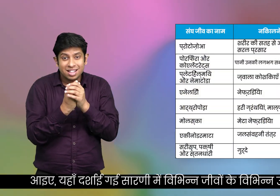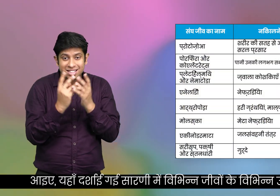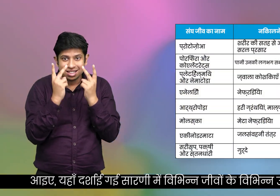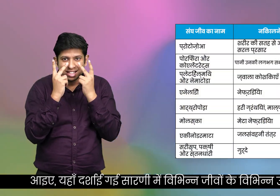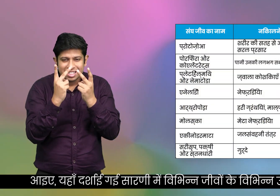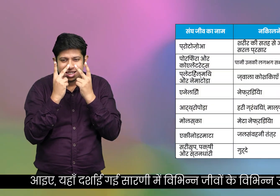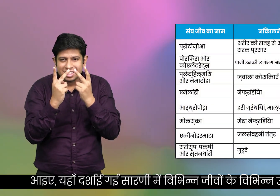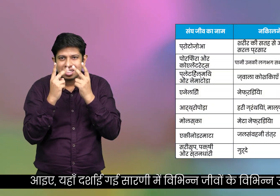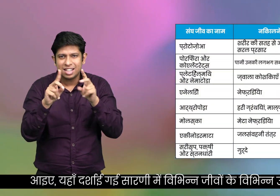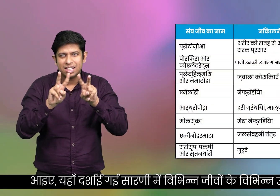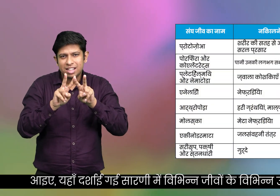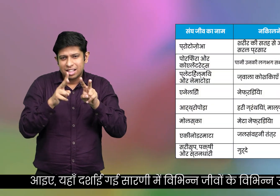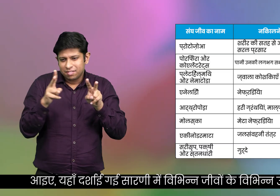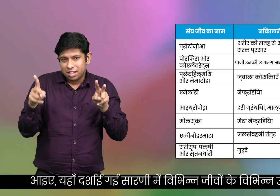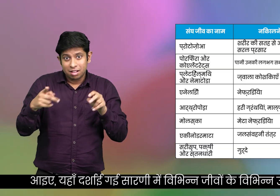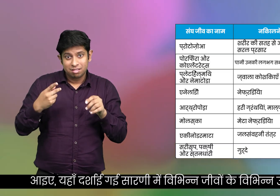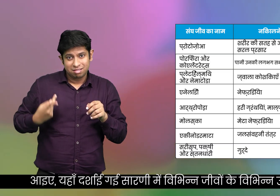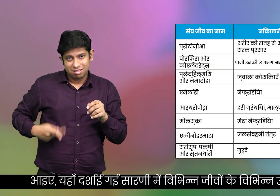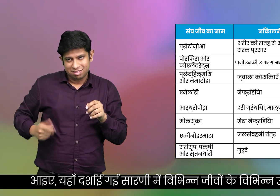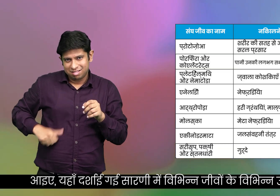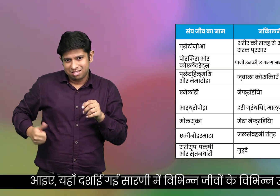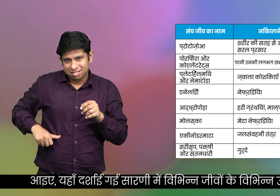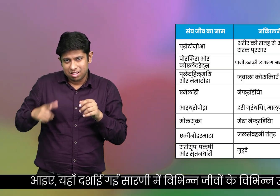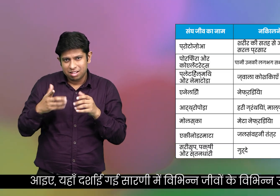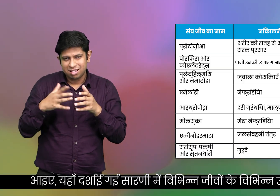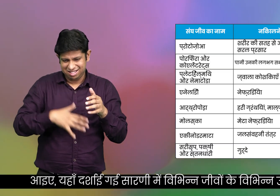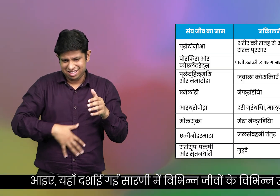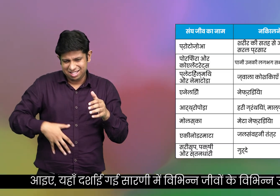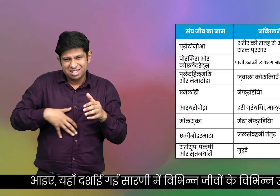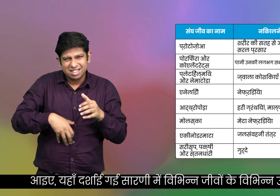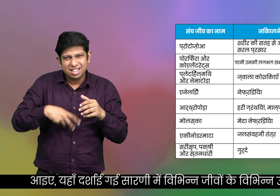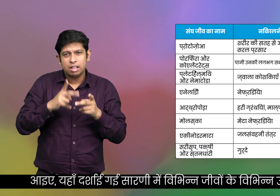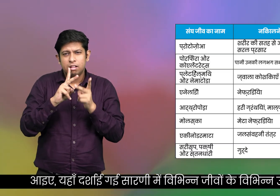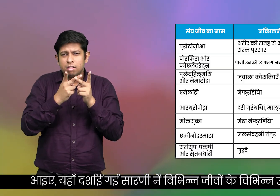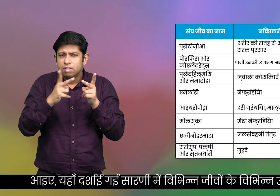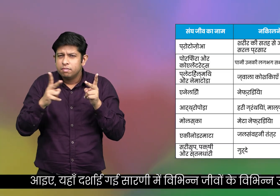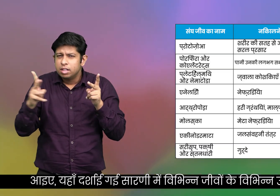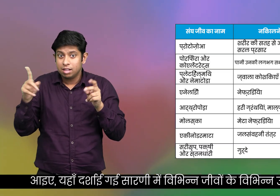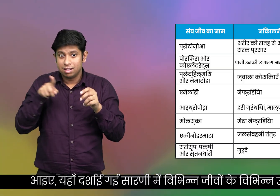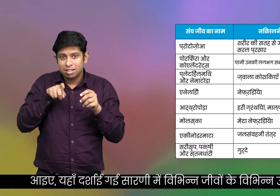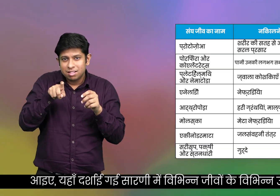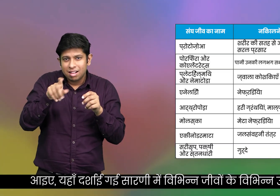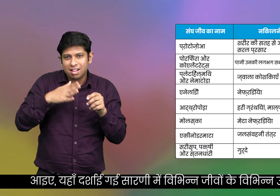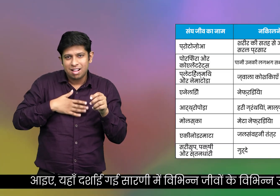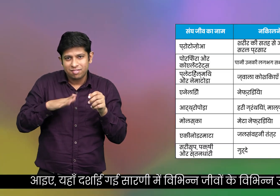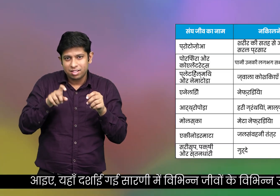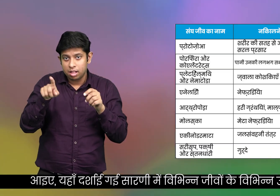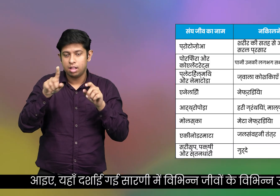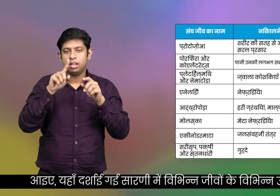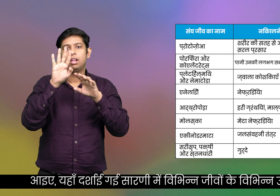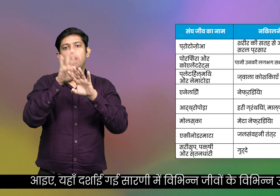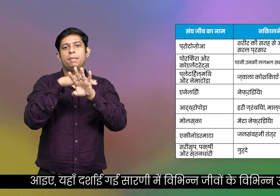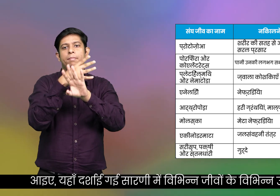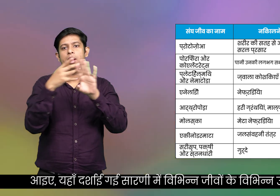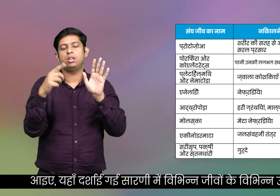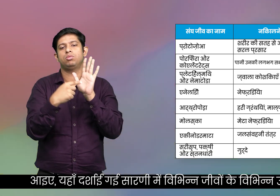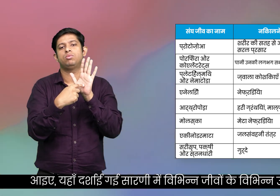आइए यहाँ दर्शाई गई सारणी में विभिन्न जीवों के विभिन्न उत्सर्जी अंगों का